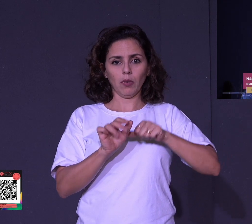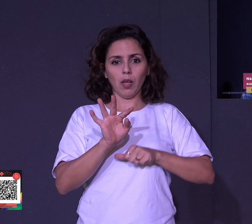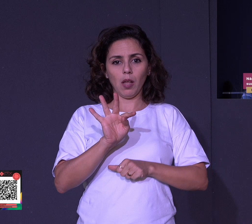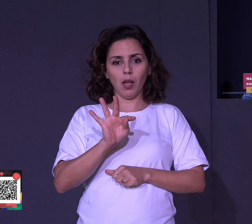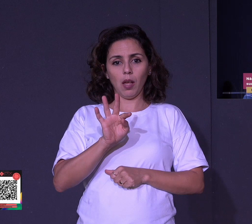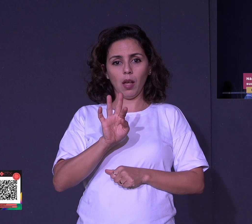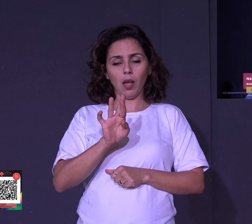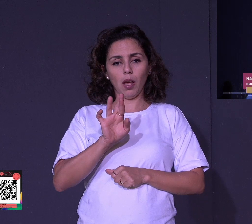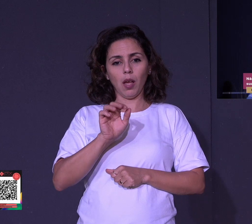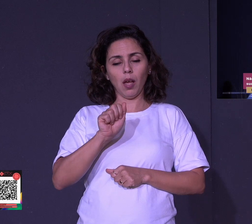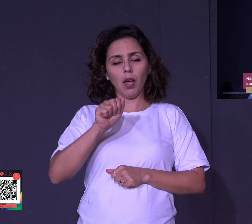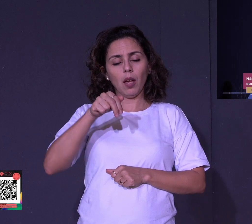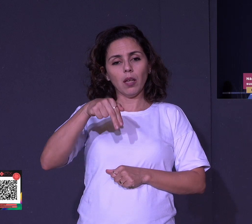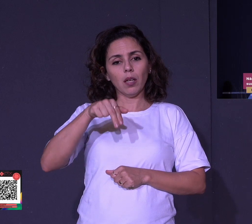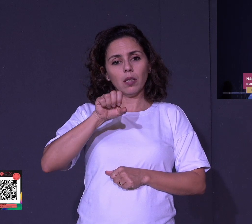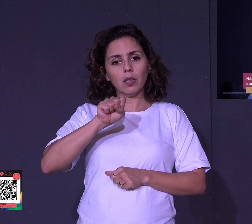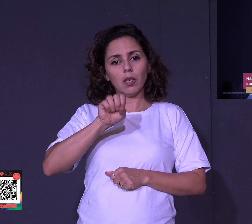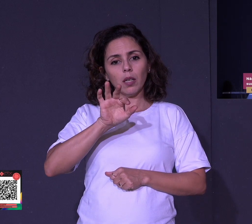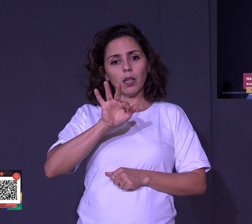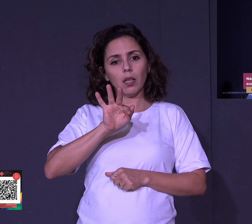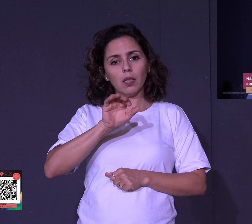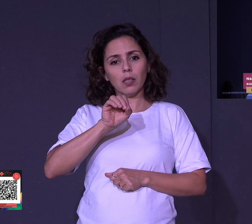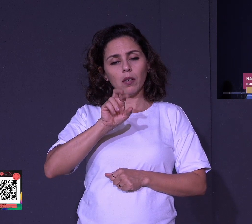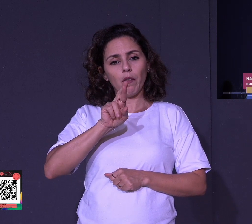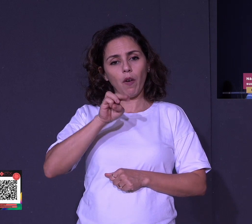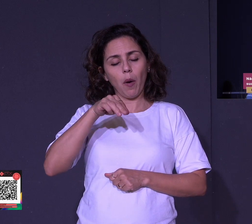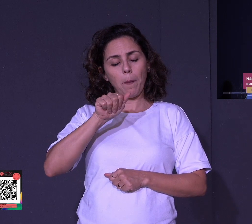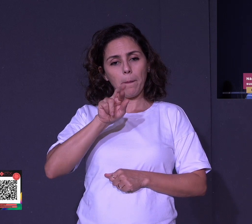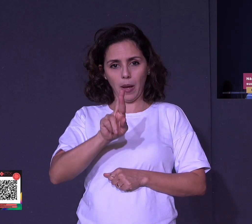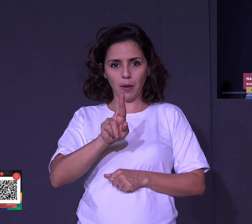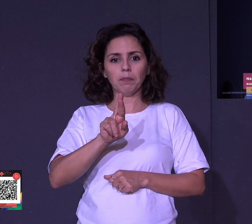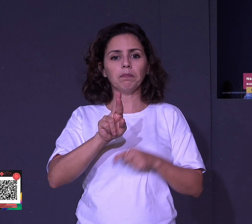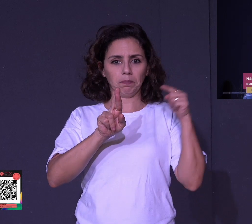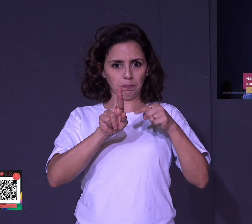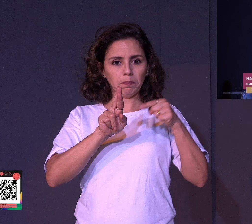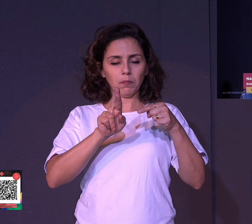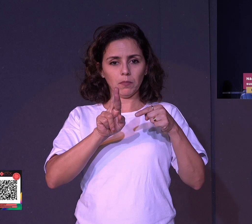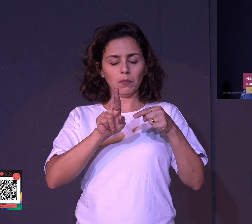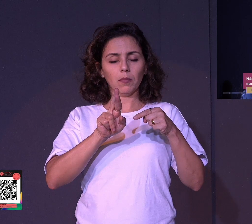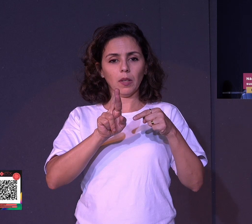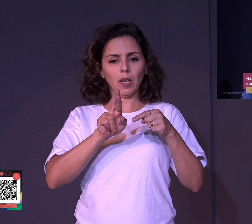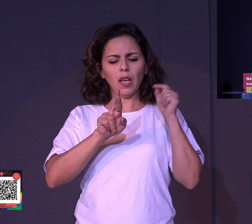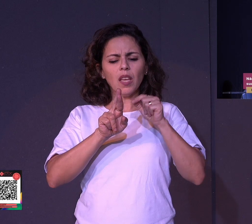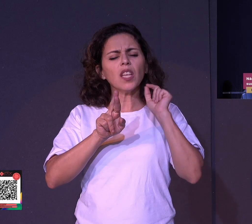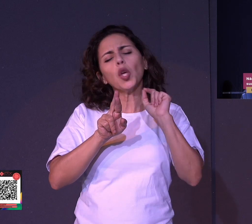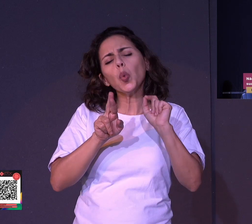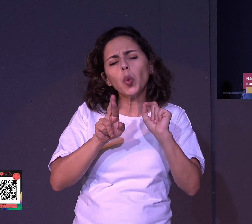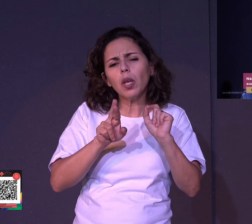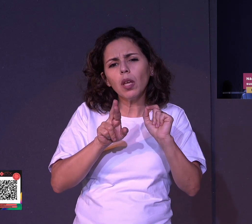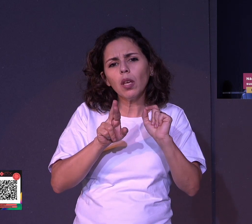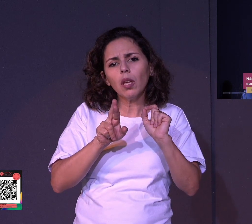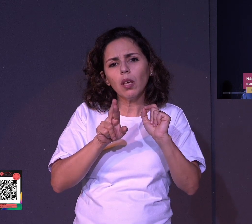Mateus 17, verso 2. Lembra qual é o contexto? Da transfiguração de Jesus diante de